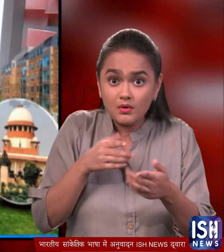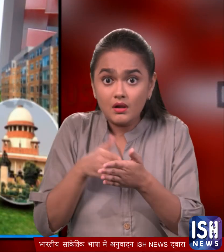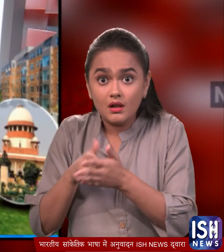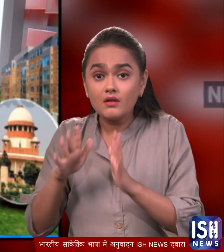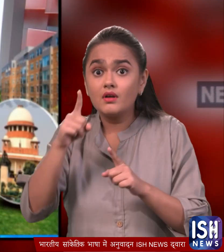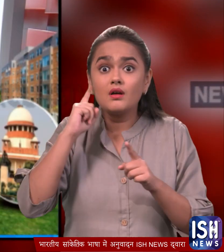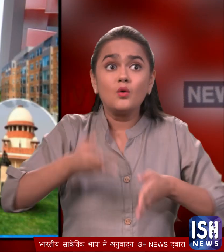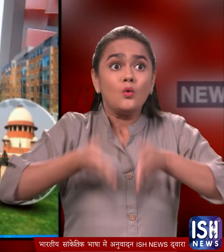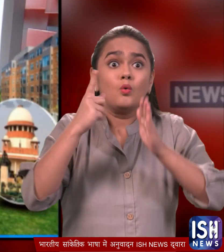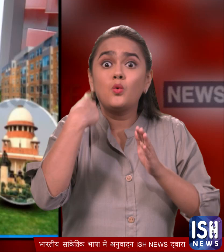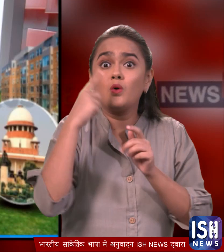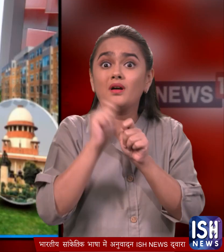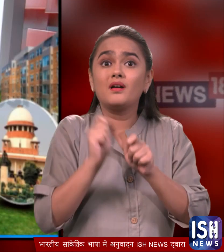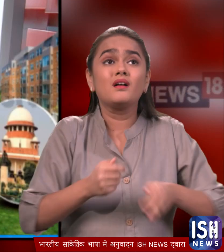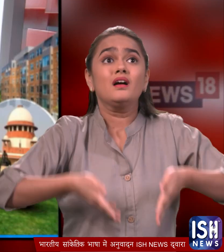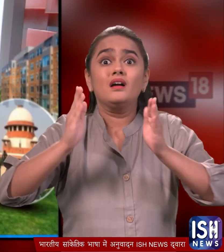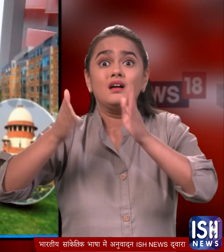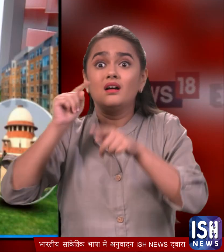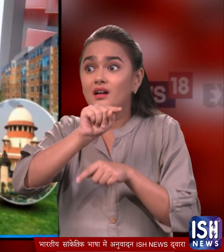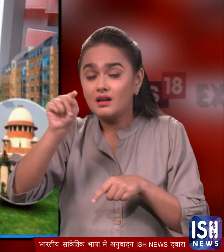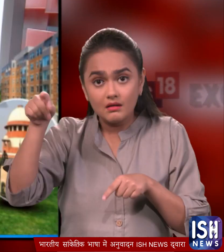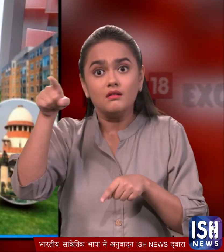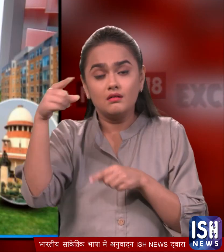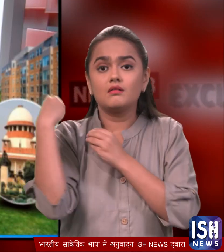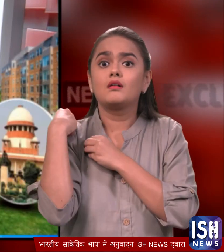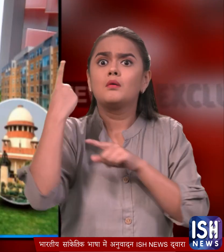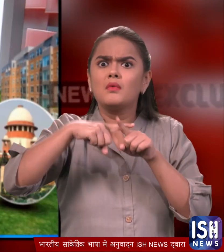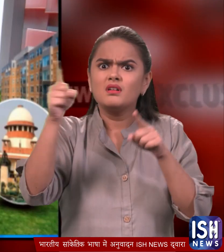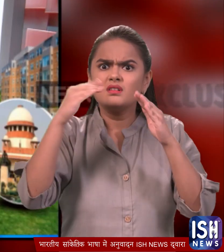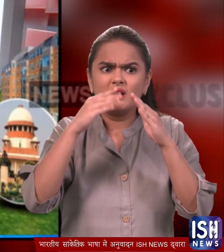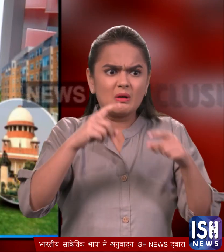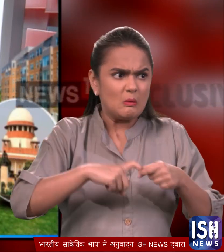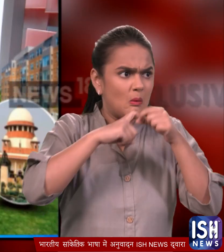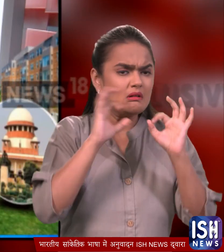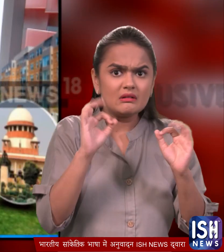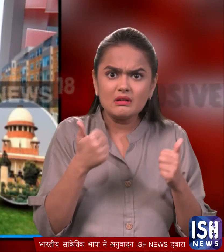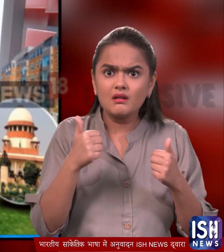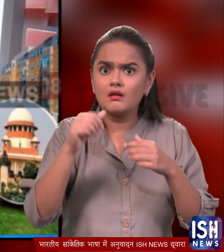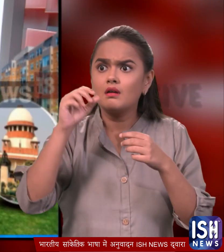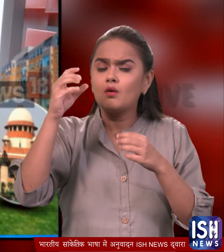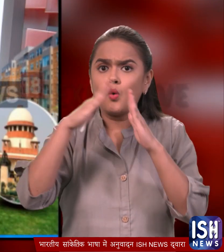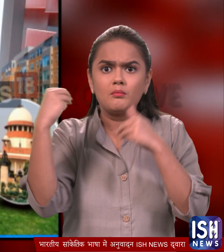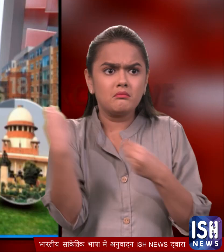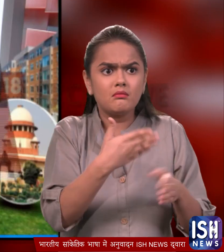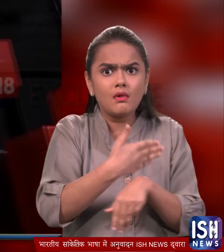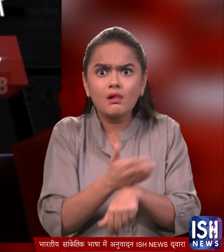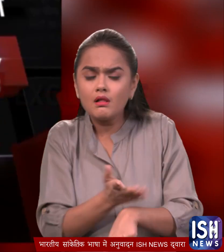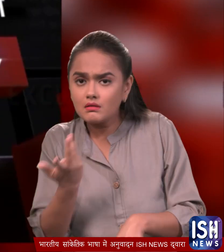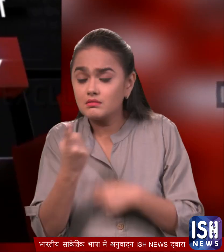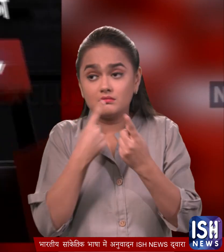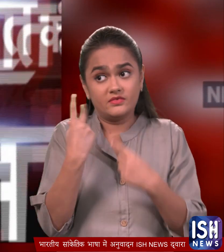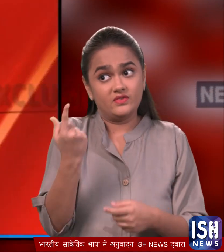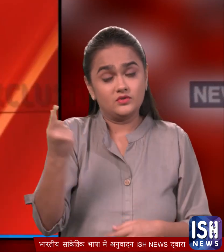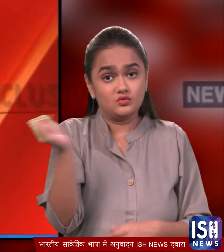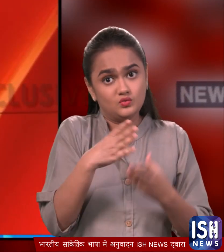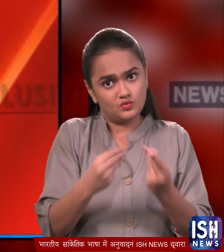हैं, उनमें कई बिल्डरों के खिलाफ भी शिकायत दर्ज और साथ ही फ्लैट मिलने में देरी और खराब क्वालिटी से जुड़े कई मामले भी अदालत में चल रहे हैं।